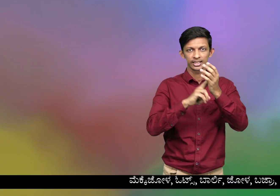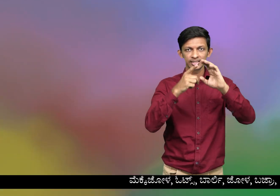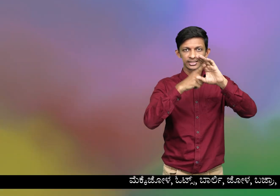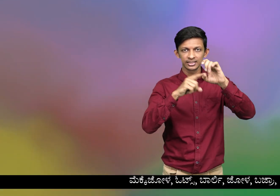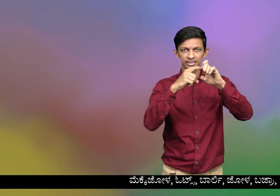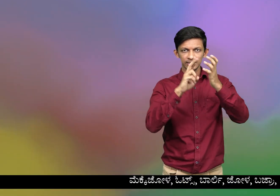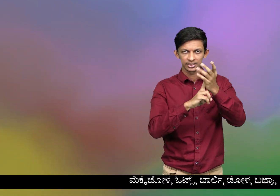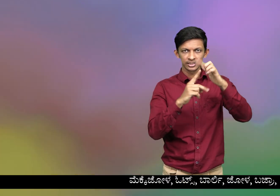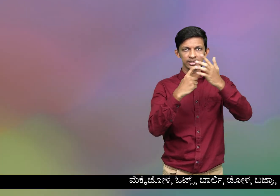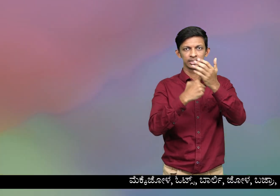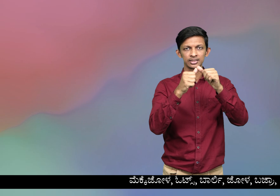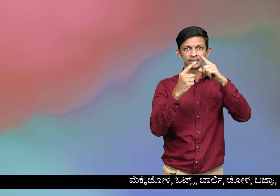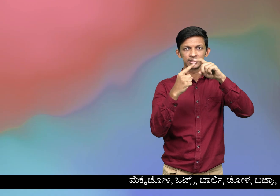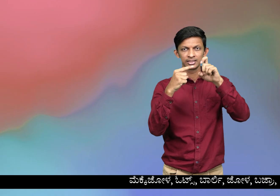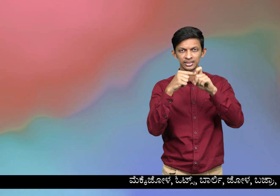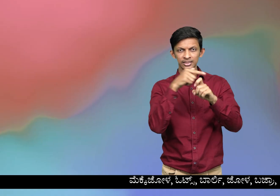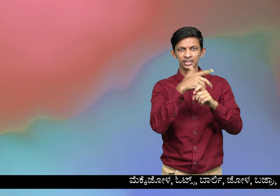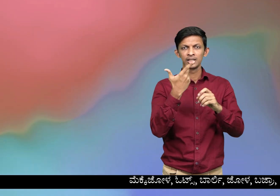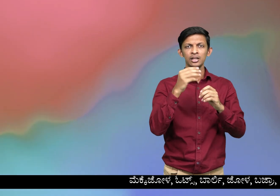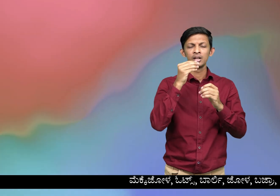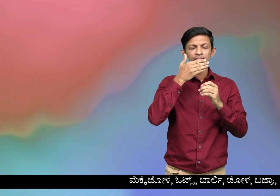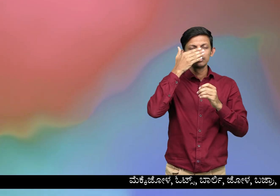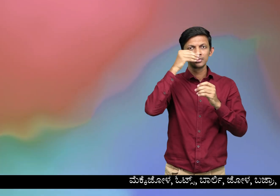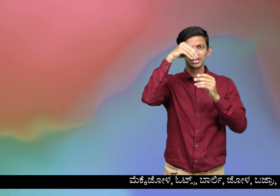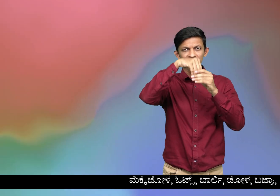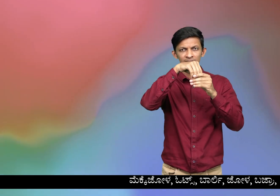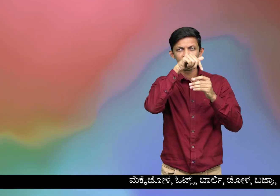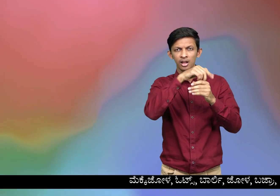ಮೆಕ್ಕೆಜೋಳ, ಓಟ್ಸ್, ಬಾರ್ಲಿ, ಜೋಳ, ಬಾಜ್ರಾ,